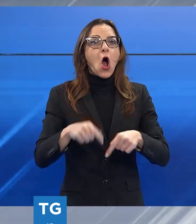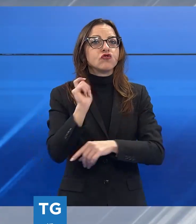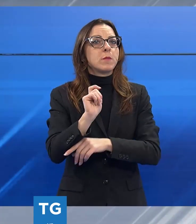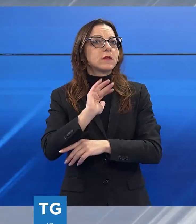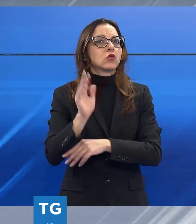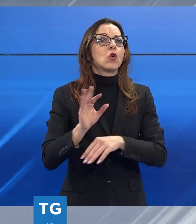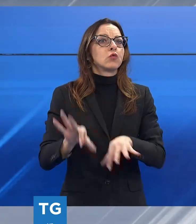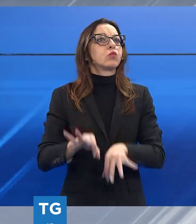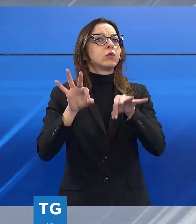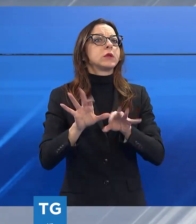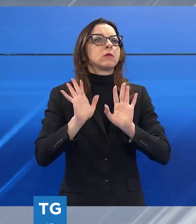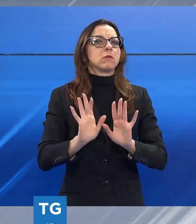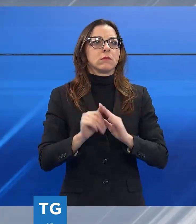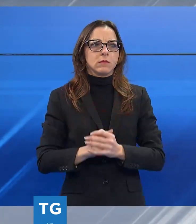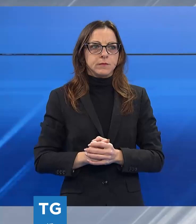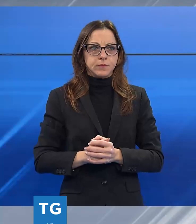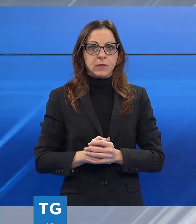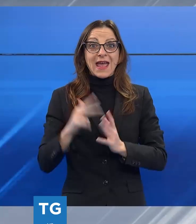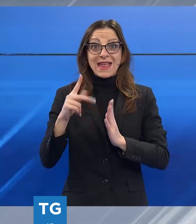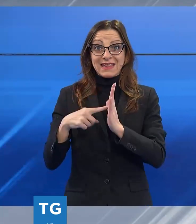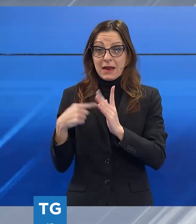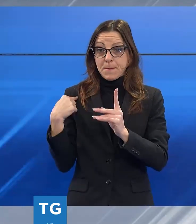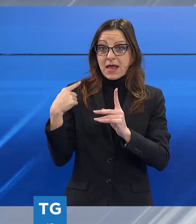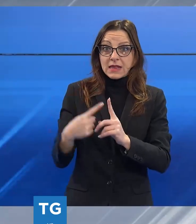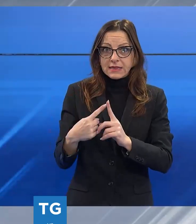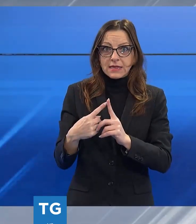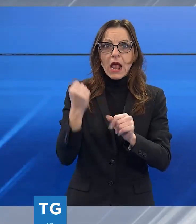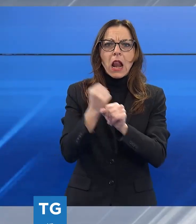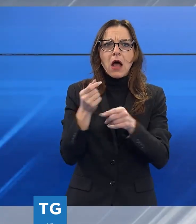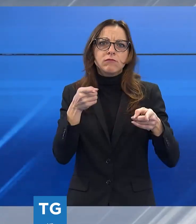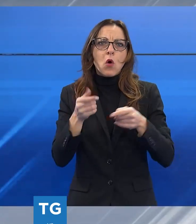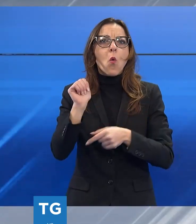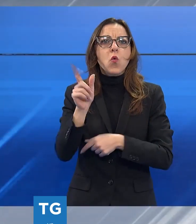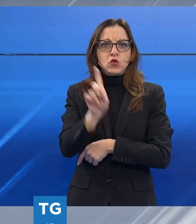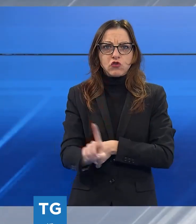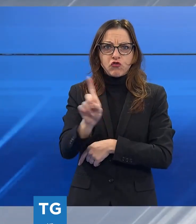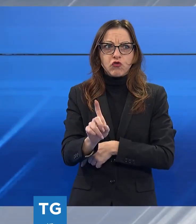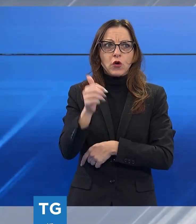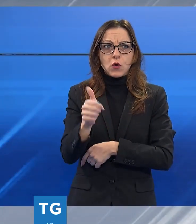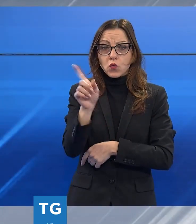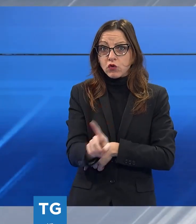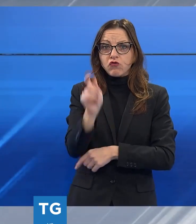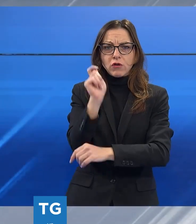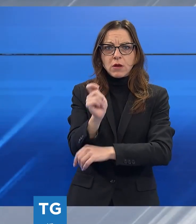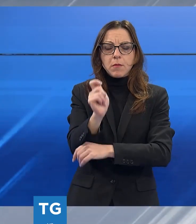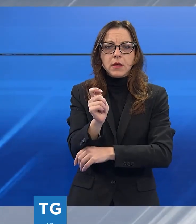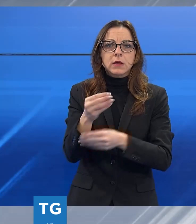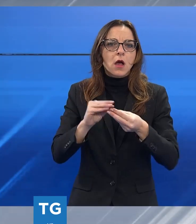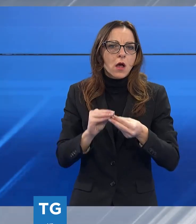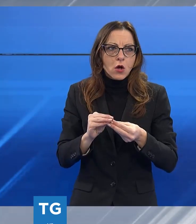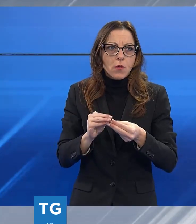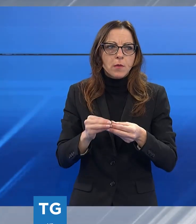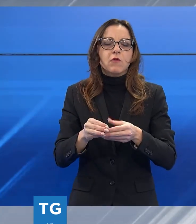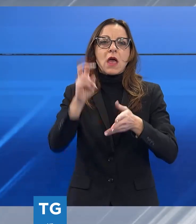Sì, abbiamo lavorato in quasi tre mesi, 11 giorni. 11 giorni di pesca, capisci che con equipaggi, tasse